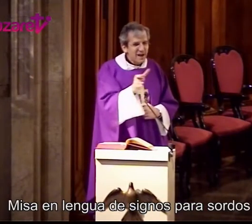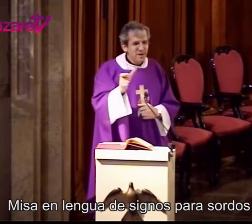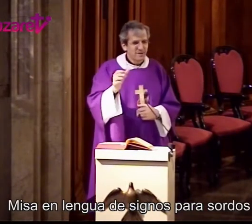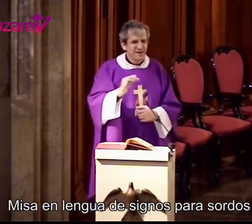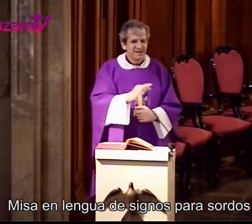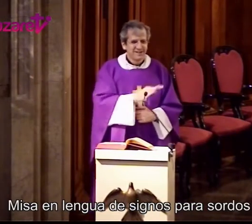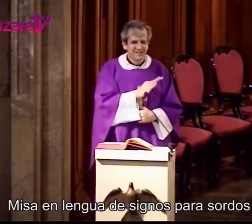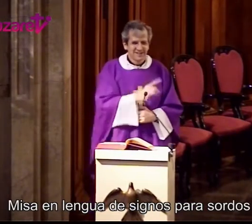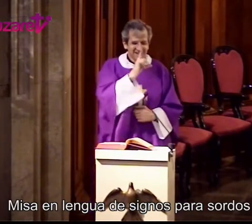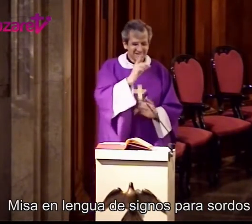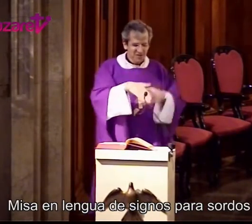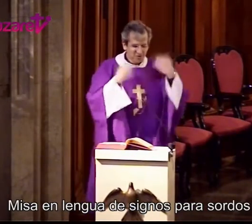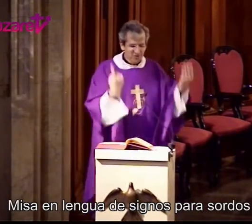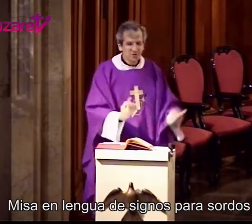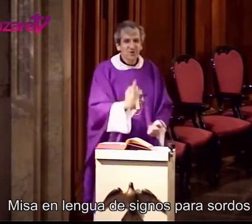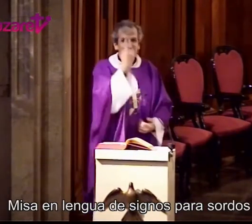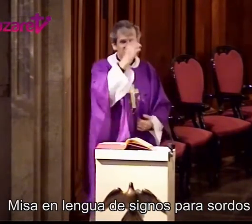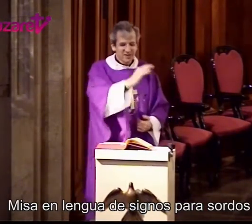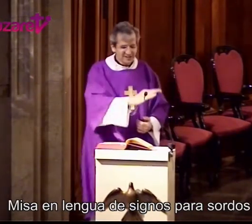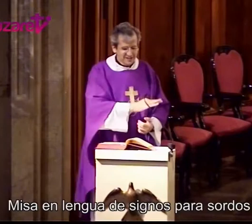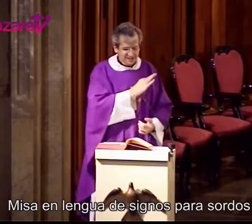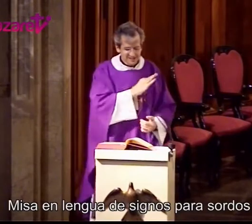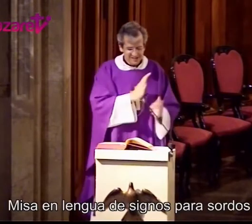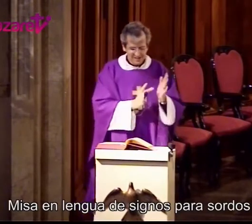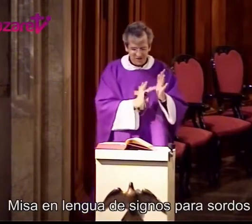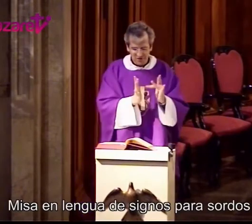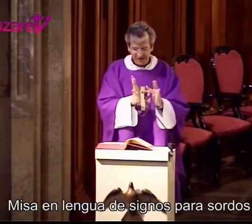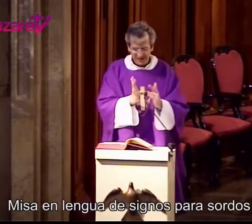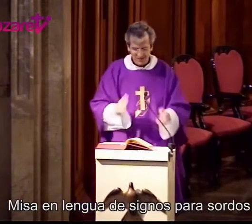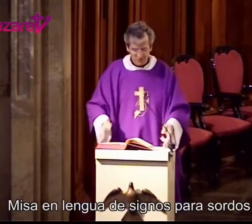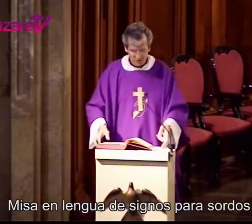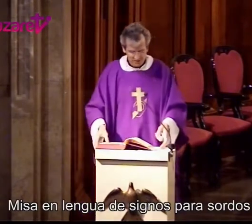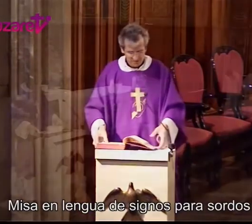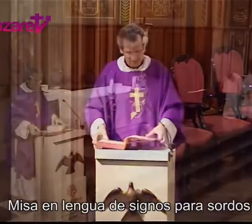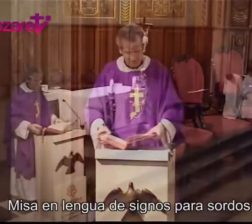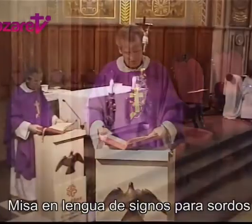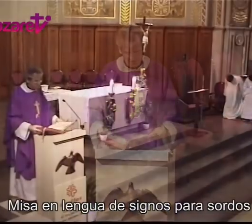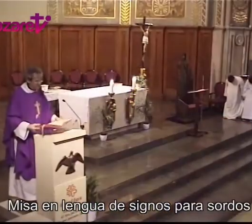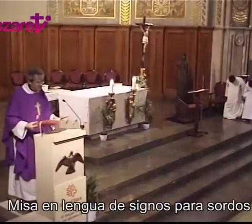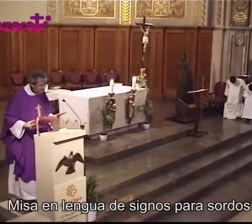Palabra del Señor. Gloria a ti, Señor Jesús.